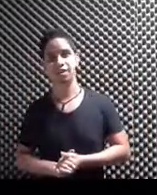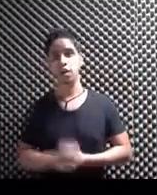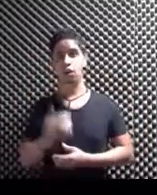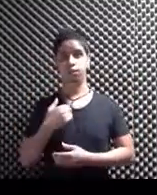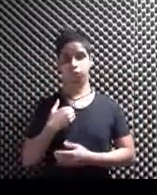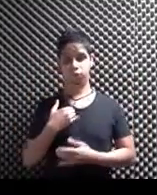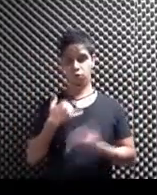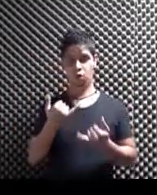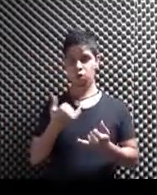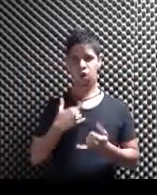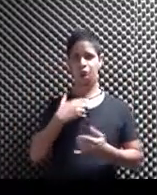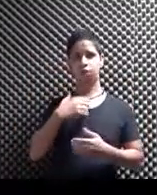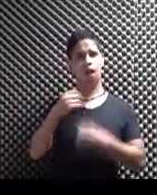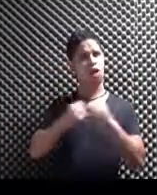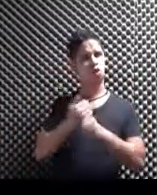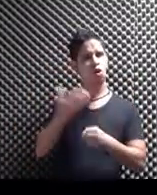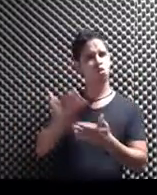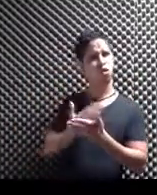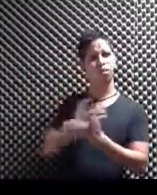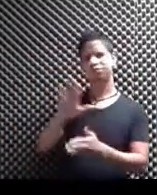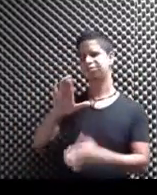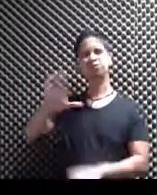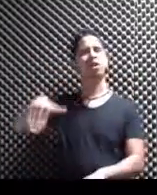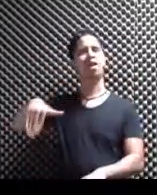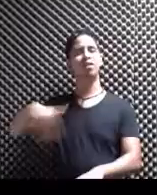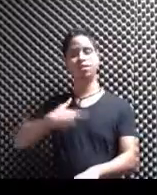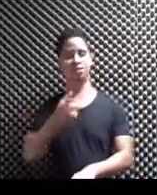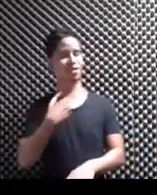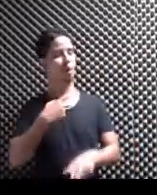No estamos en Año Nuevo todavía. Estamos practicando.